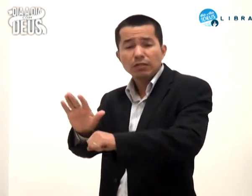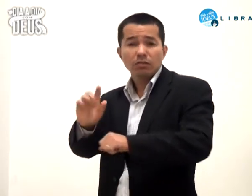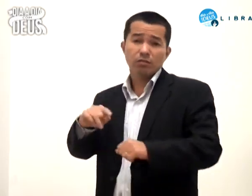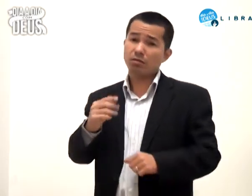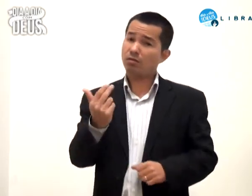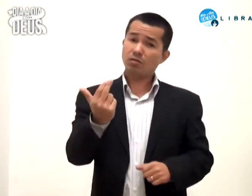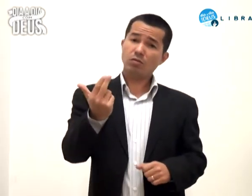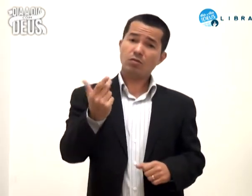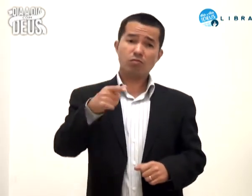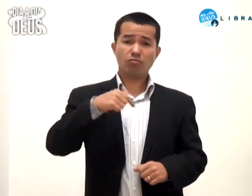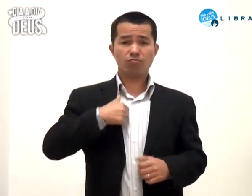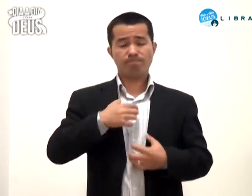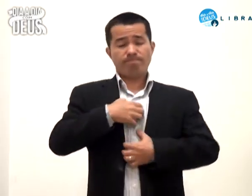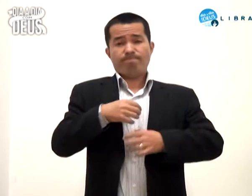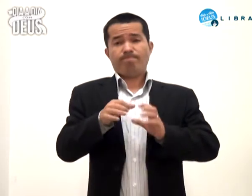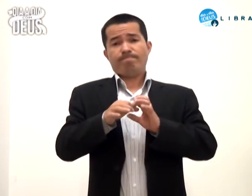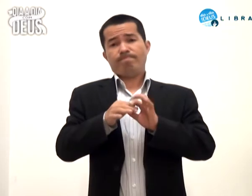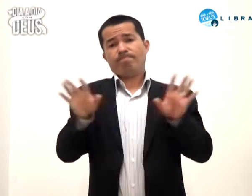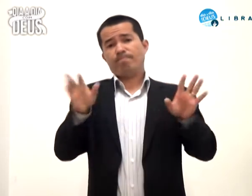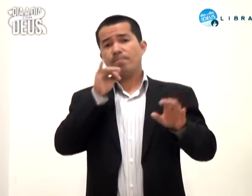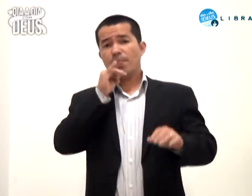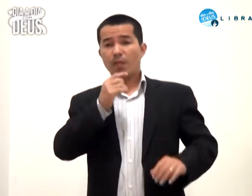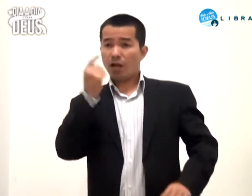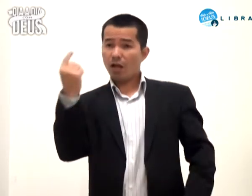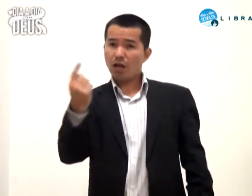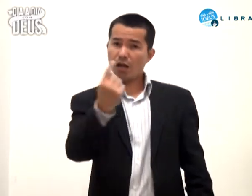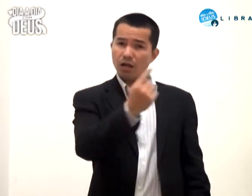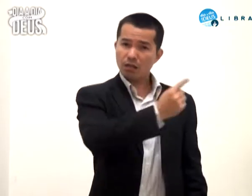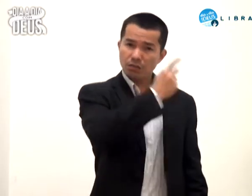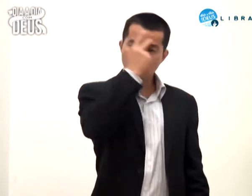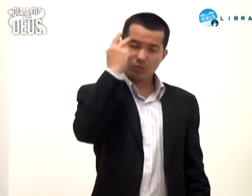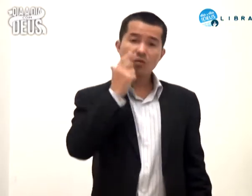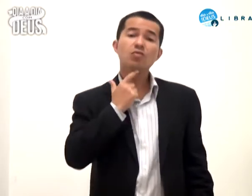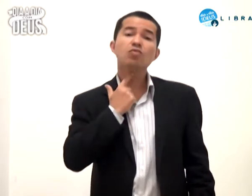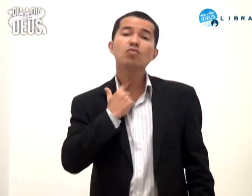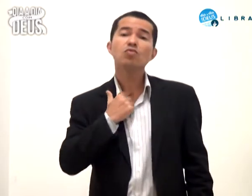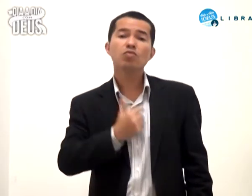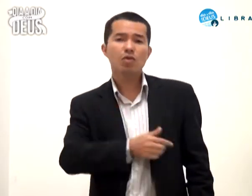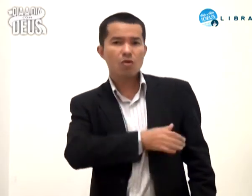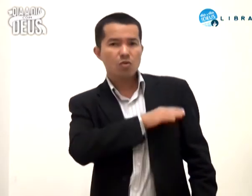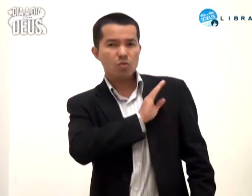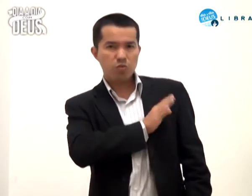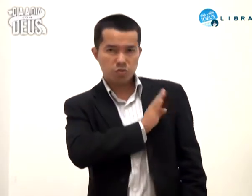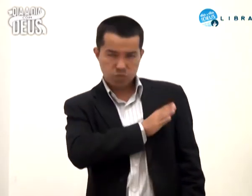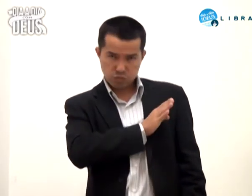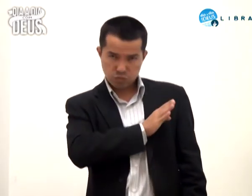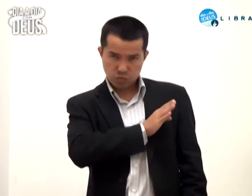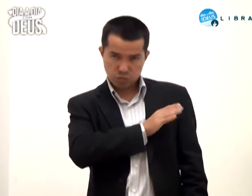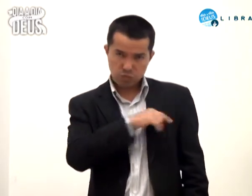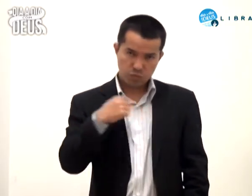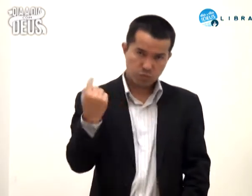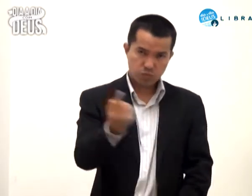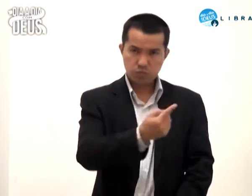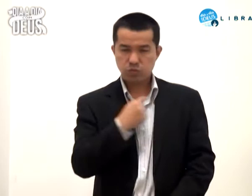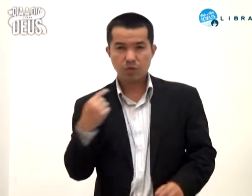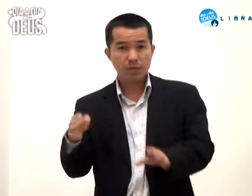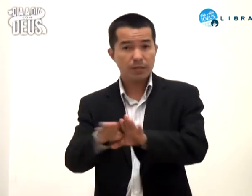as ofertas são dadas de acordo com o nosso coração e de acordo com a